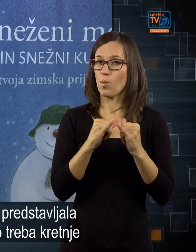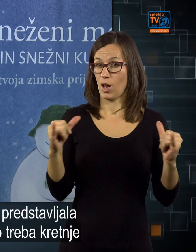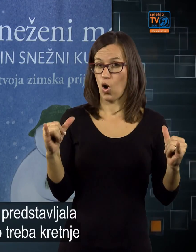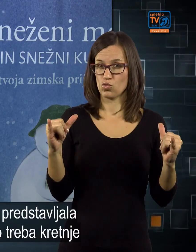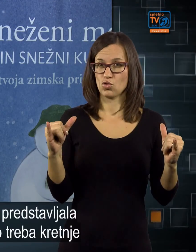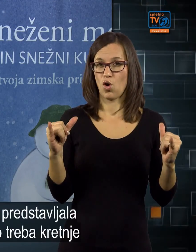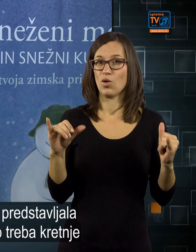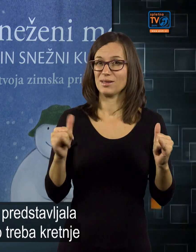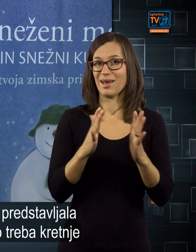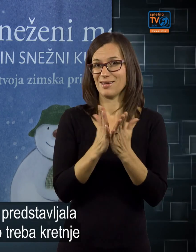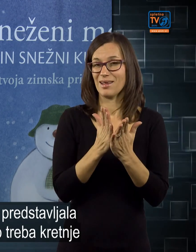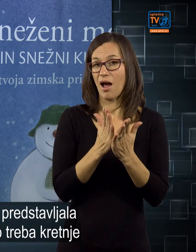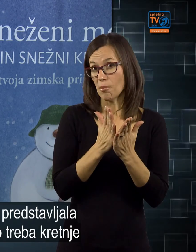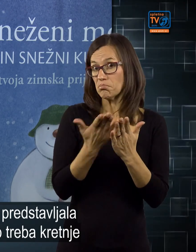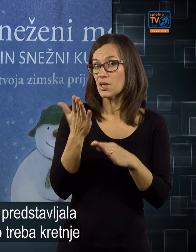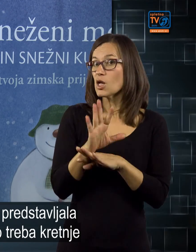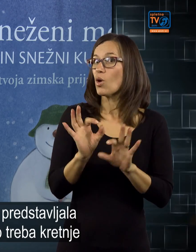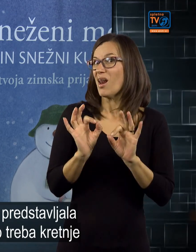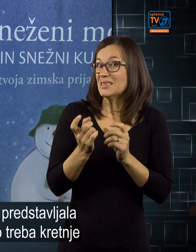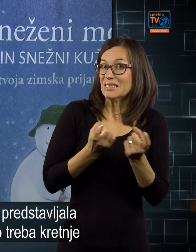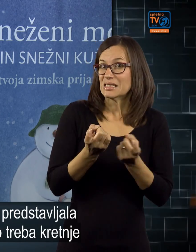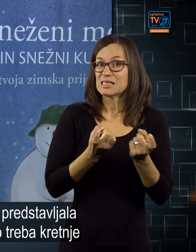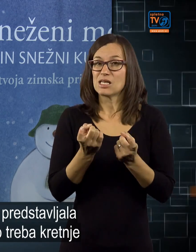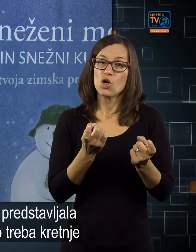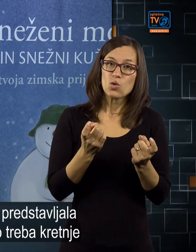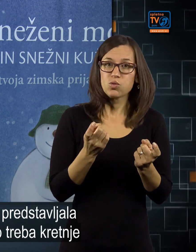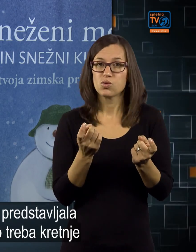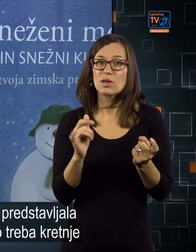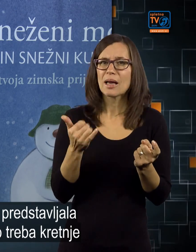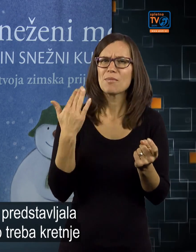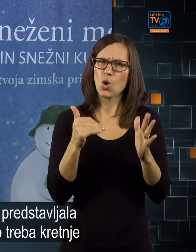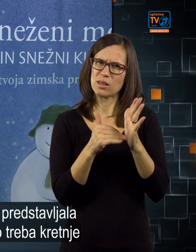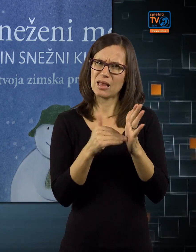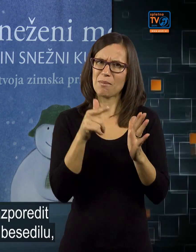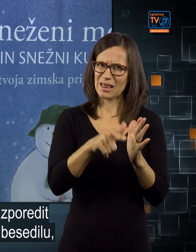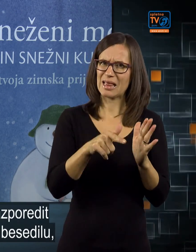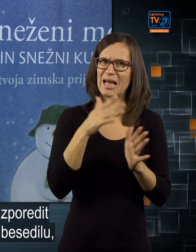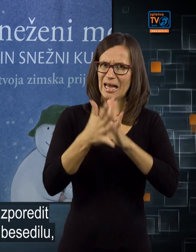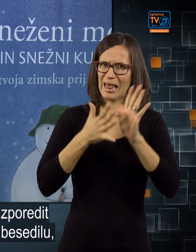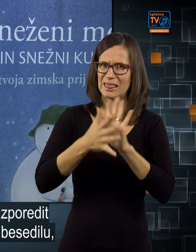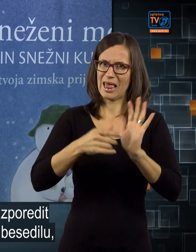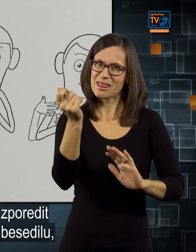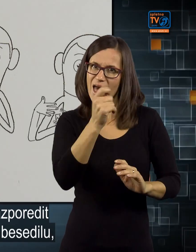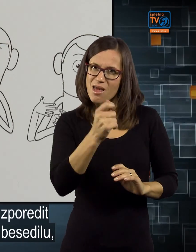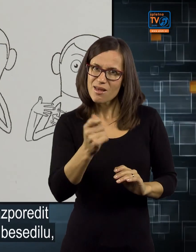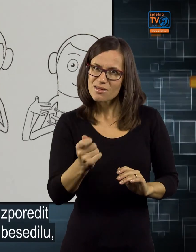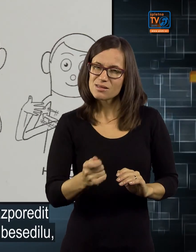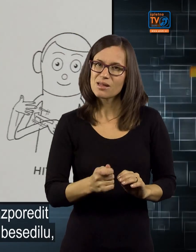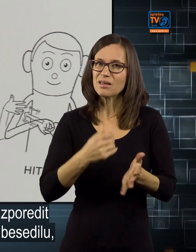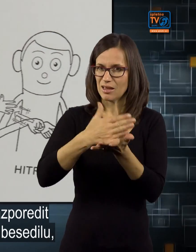Oblikovno je knjiga predstavljala izziv, zato ker je bilo treba pač te kretnje narisati in jih